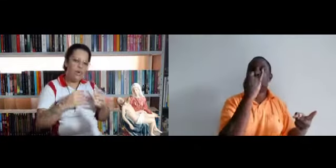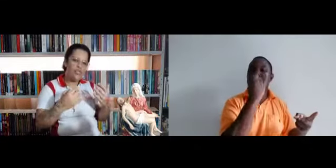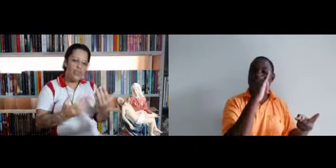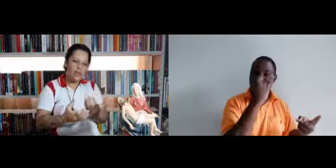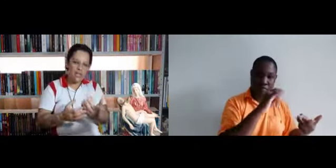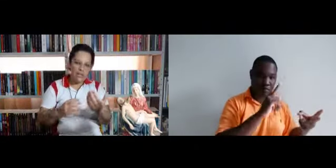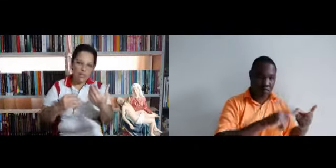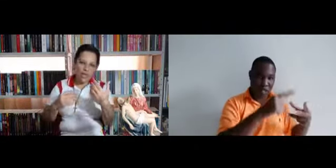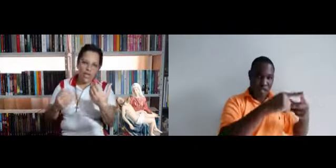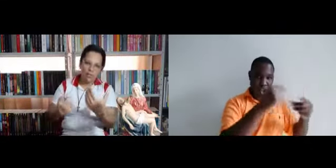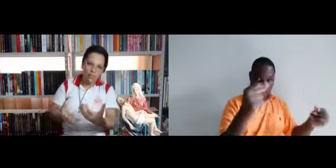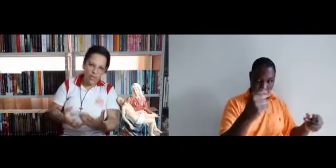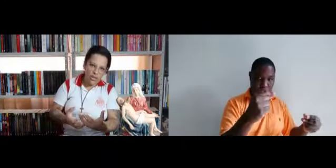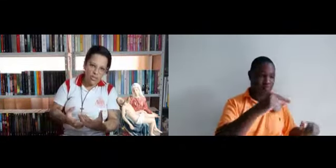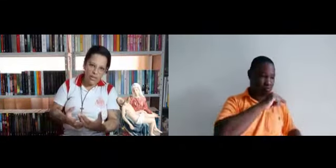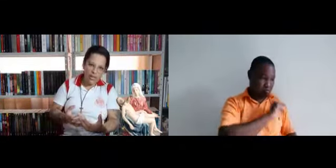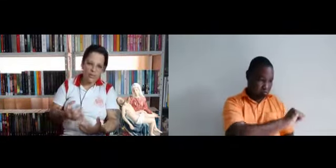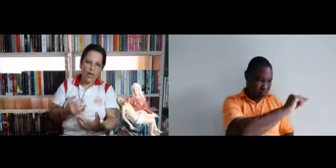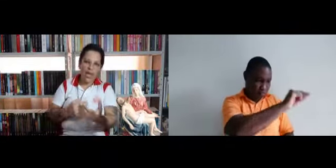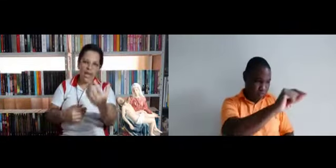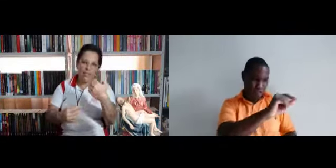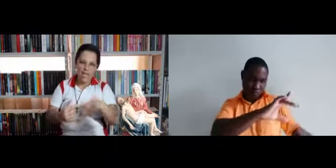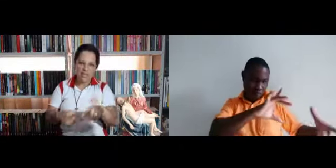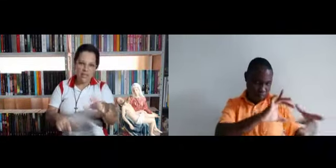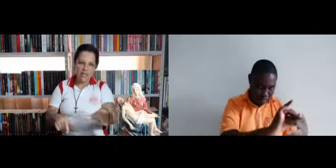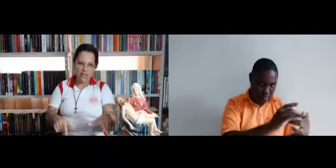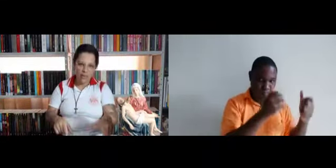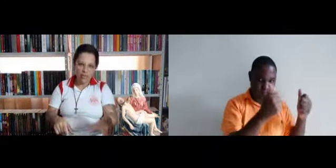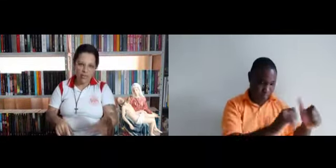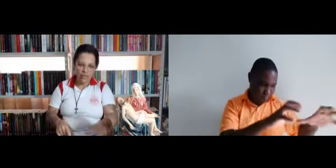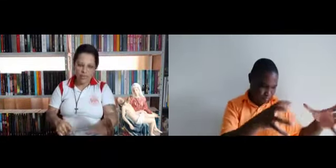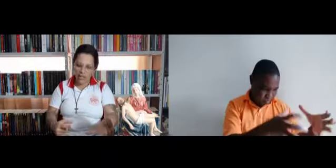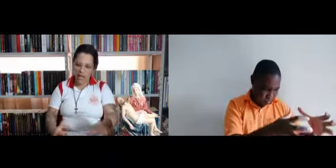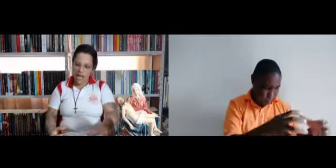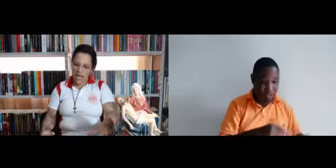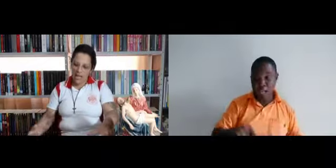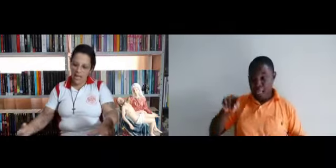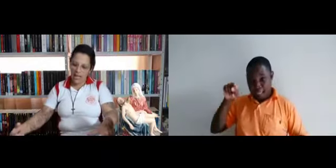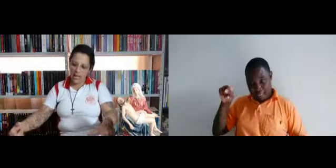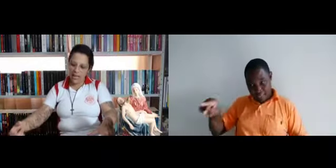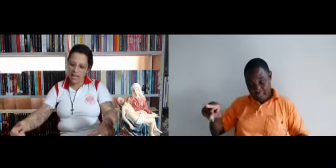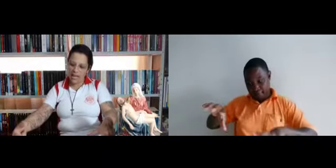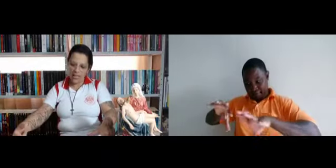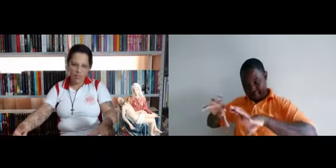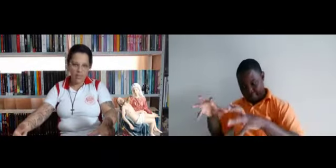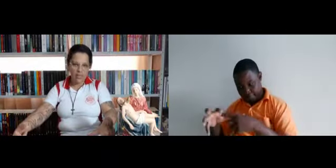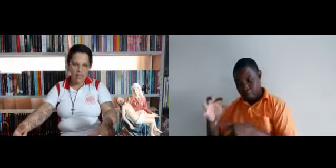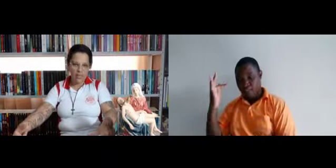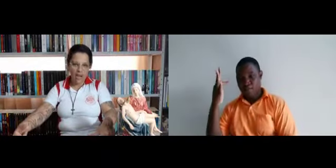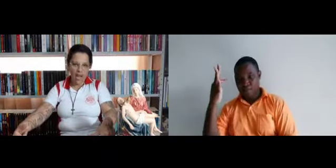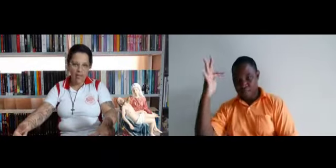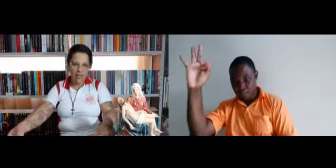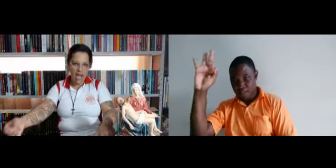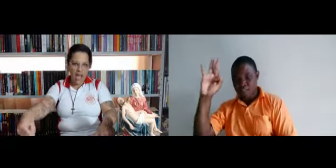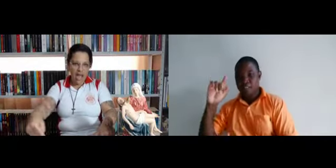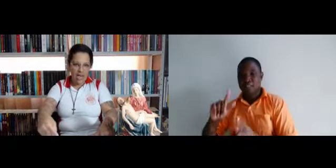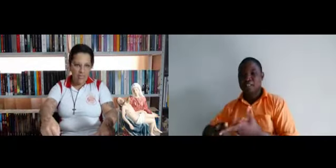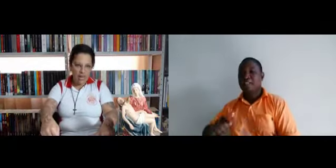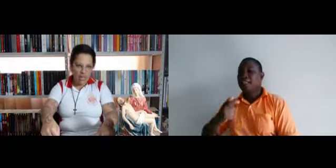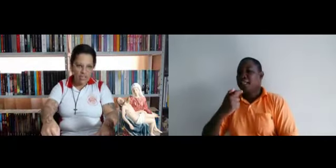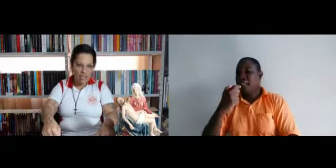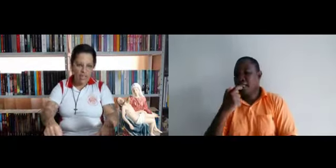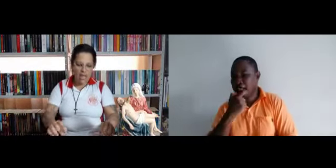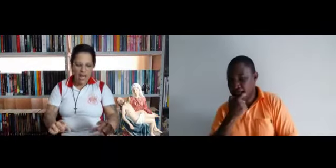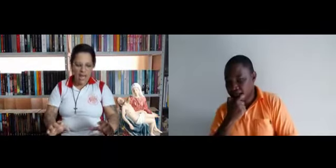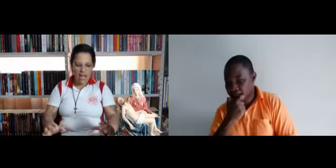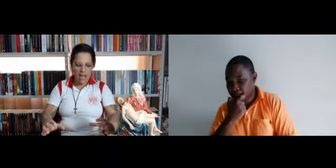o pan-germanismo. O que era o pan-germanismo? Era a mesma pretensão que a Rússia tinha em relação às nações eslavas, a